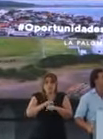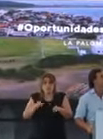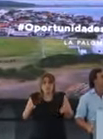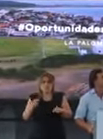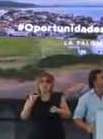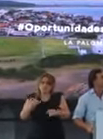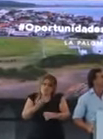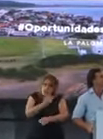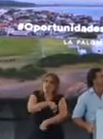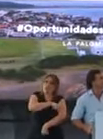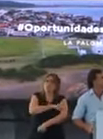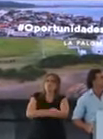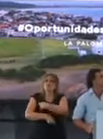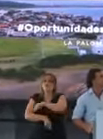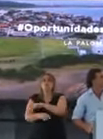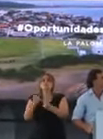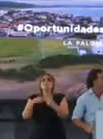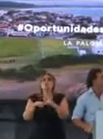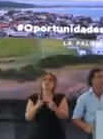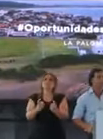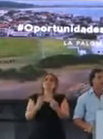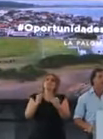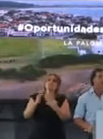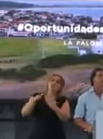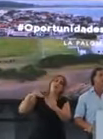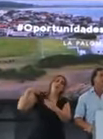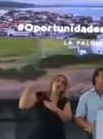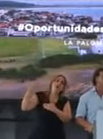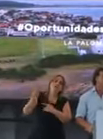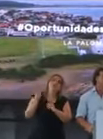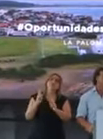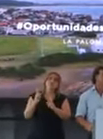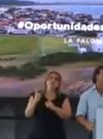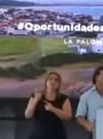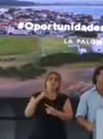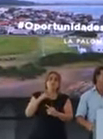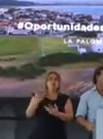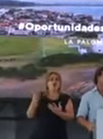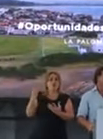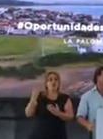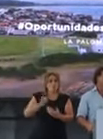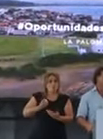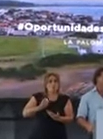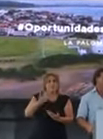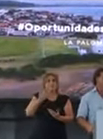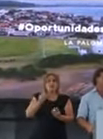esfuerzo, siempre necesitamos una voz de afuera que nos obligue y que nos empuje a hacer mejor.